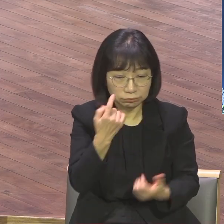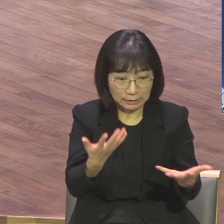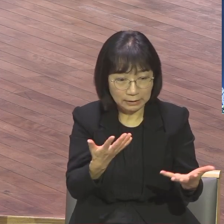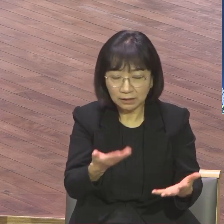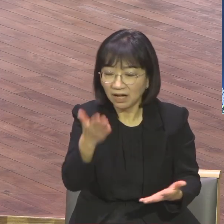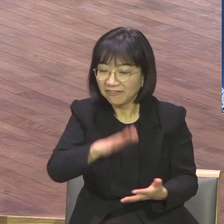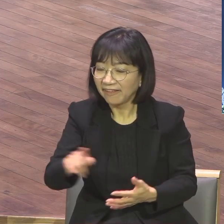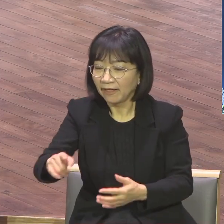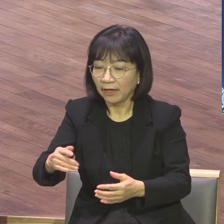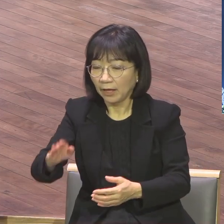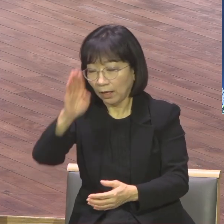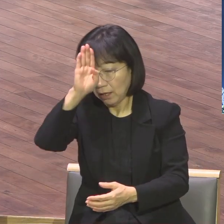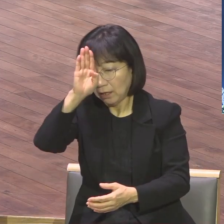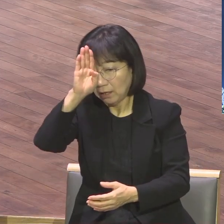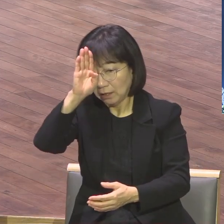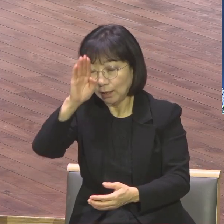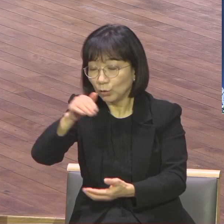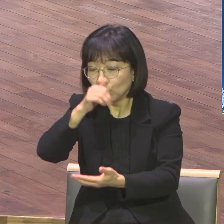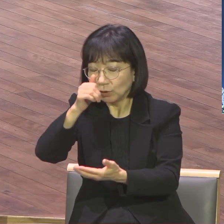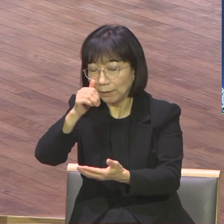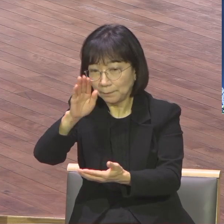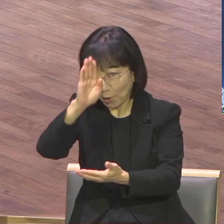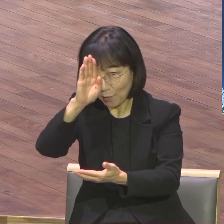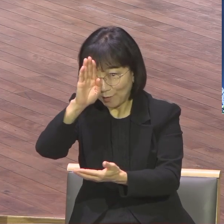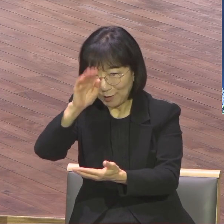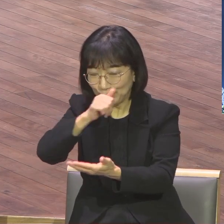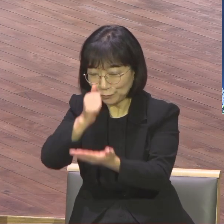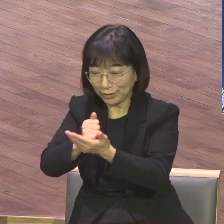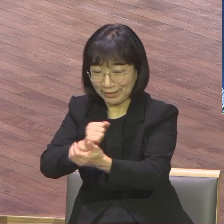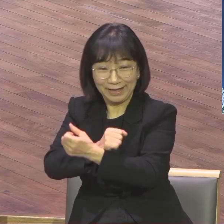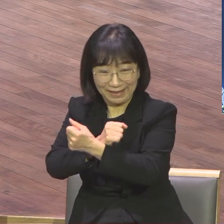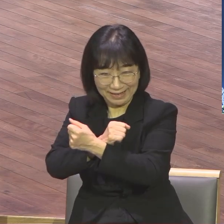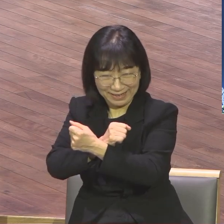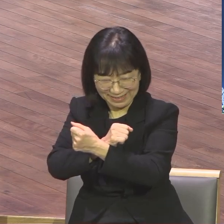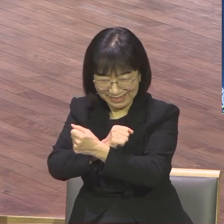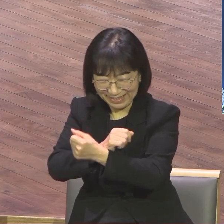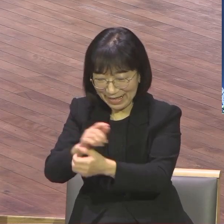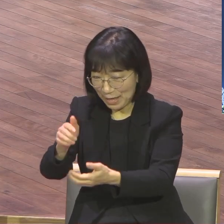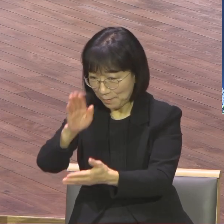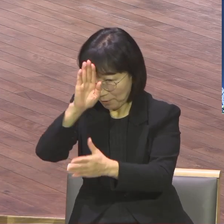이해가 안 되는 거요. 아직 이해 안 되죠.